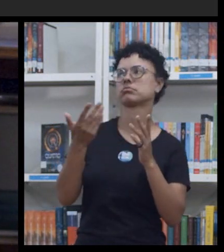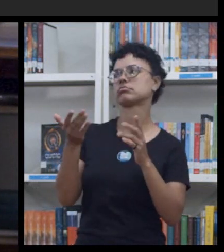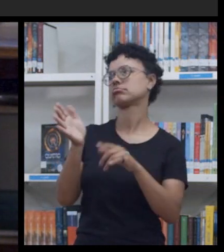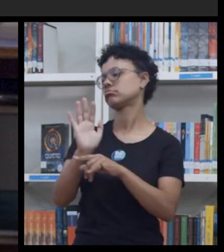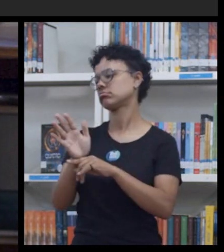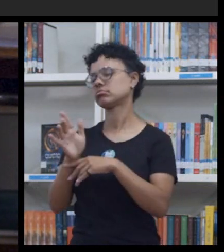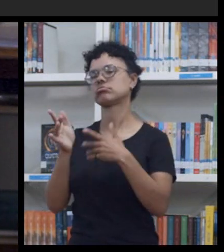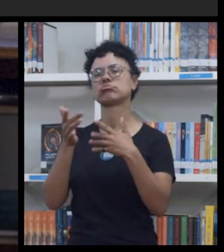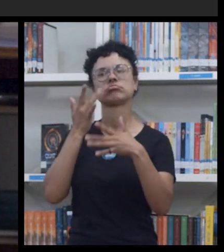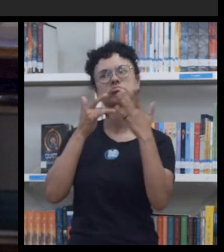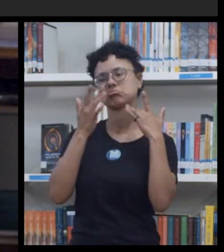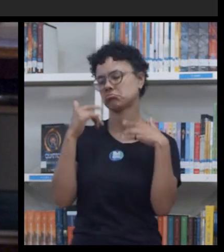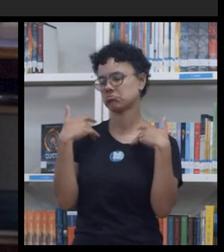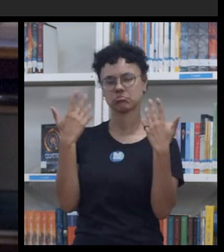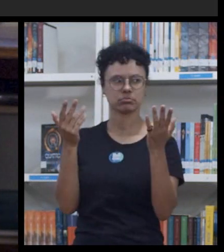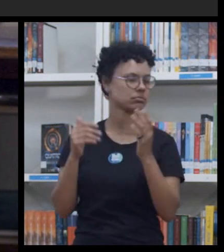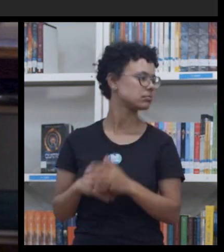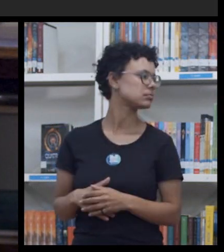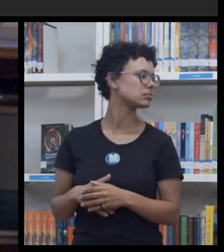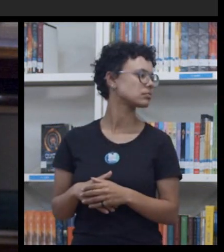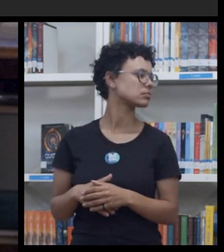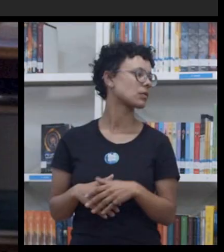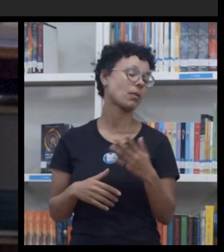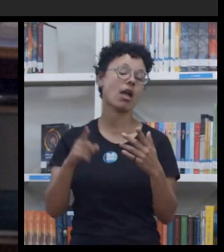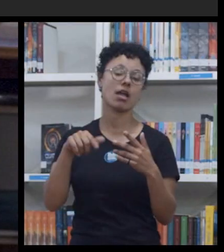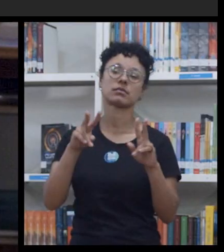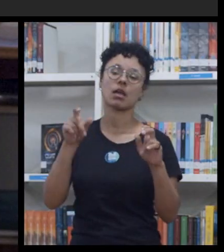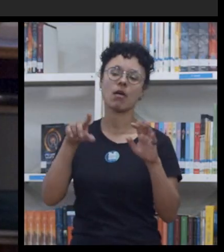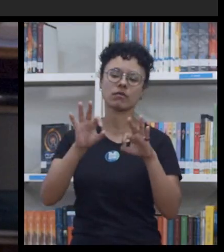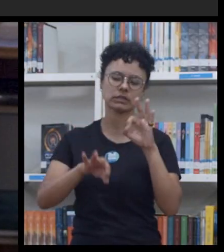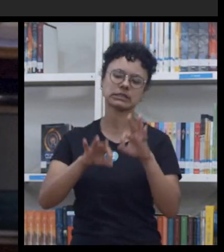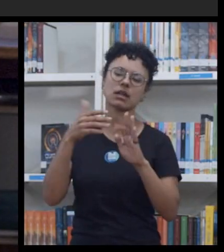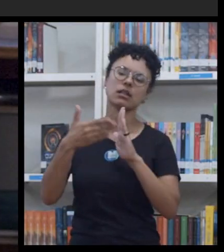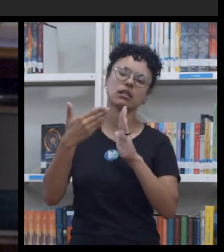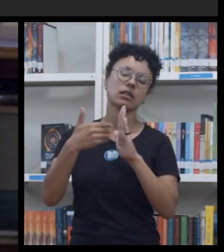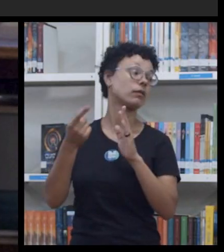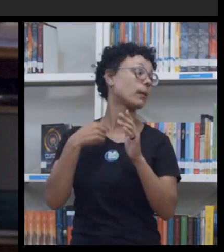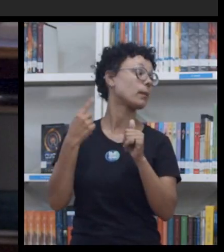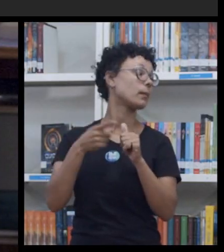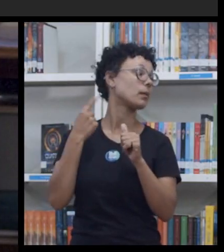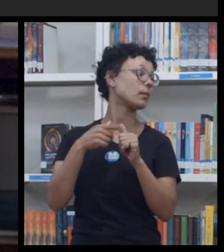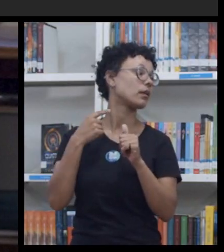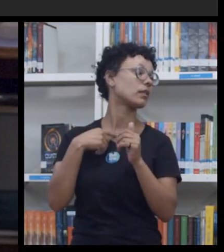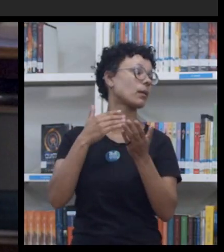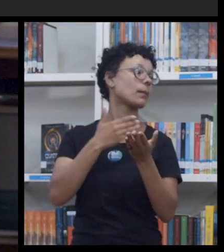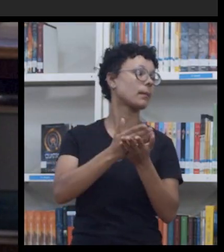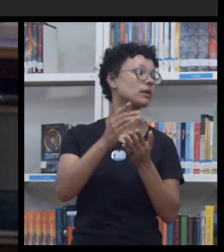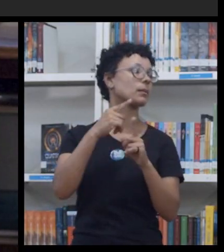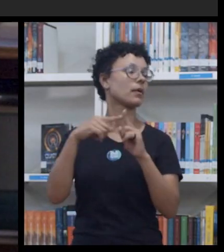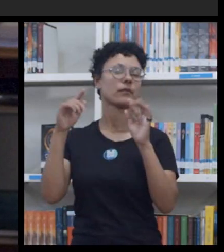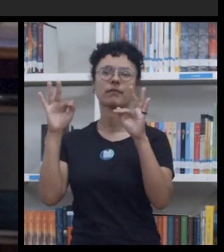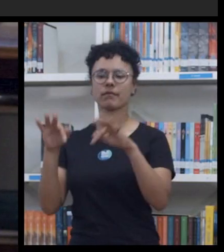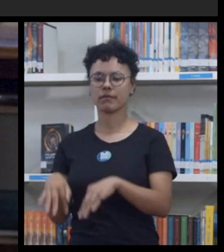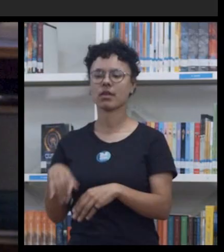de teatro, né? O que vocês quiserem. Nós estamos falando de livro. Então, tem o início, o meio e o fim da